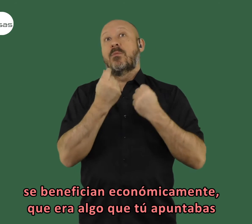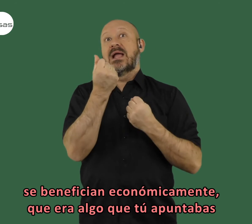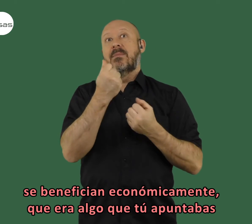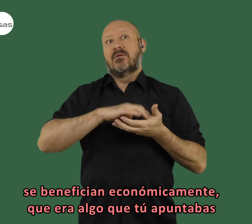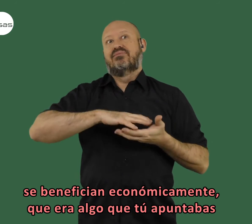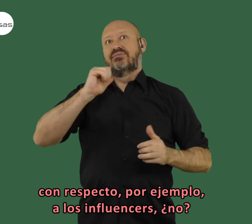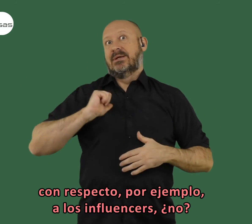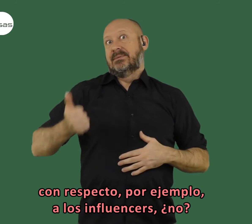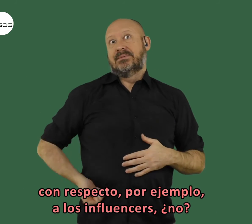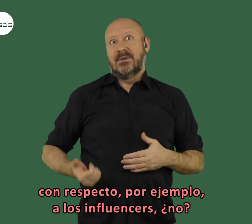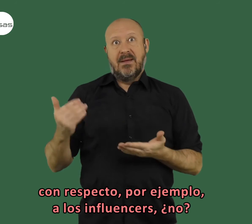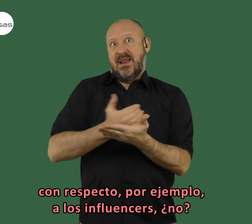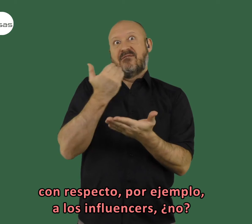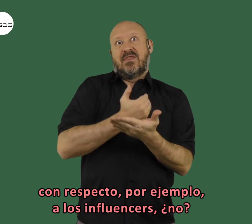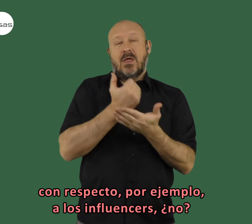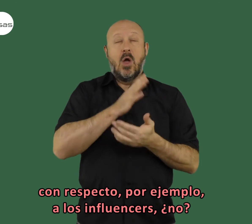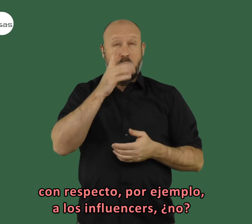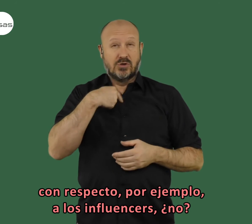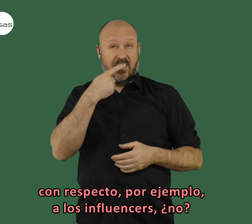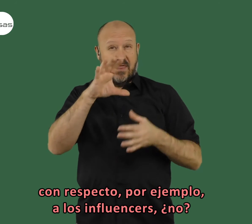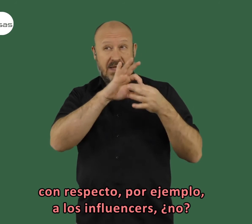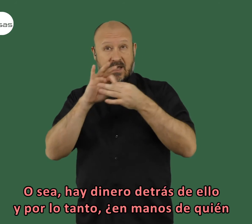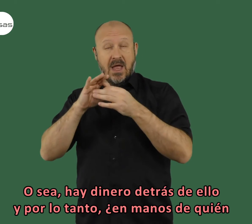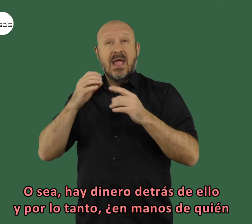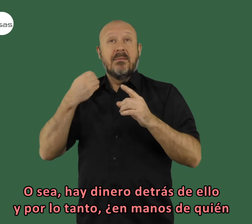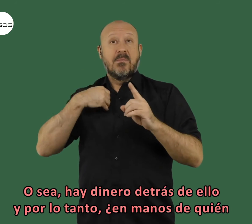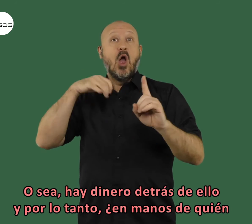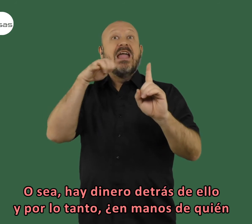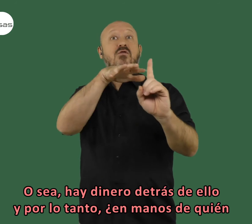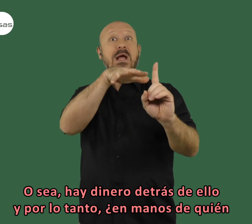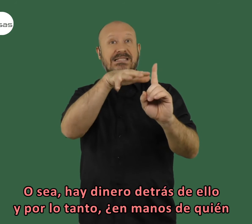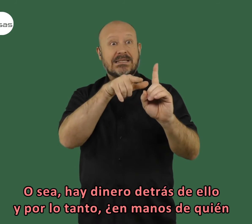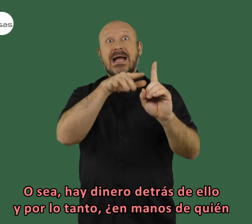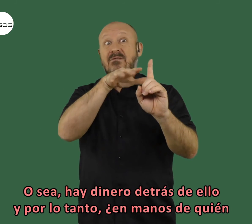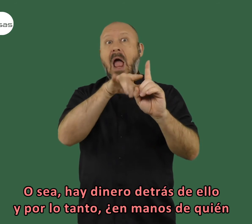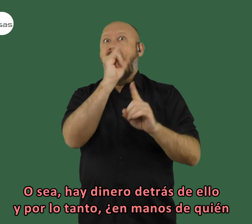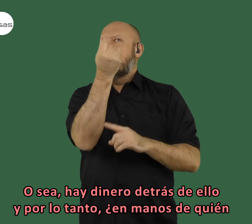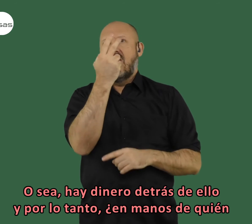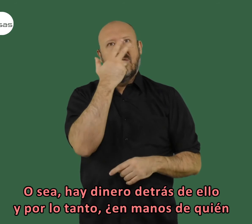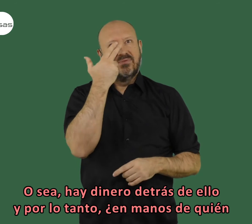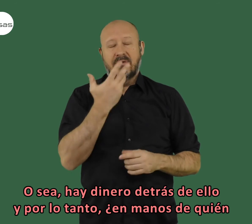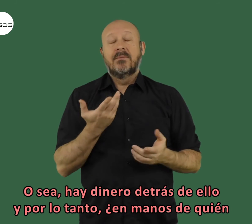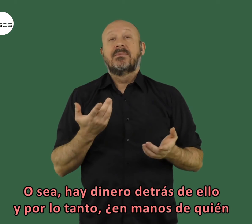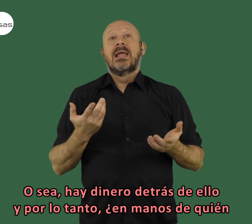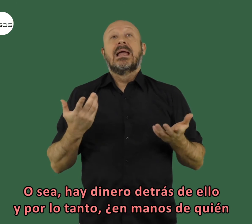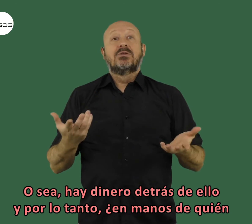era algo que tú apuntabas con respecto, por ejemplo, a los influencers, ¿no? O sea, hay dinero detrás de ello y, por lo